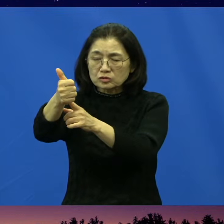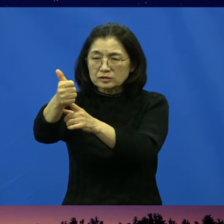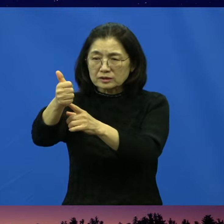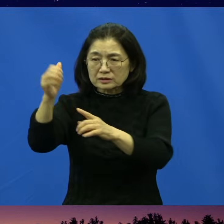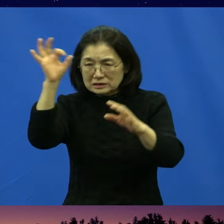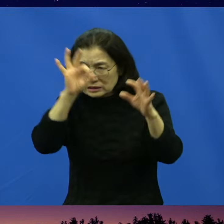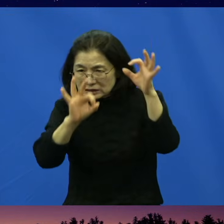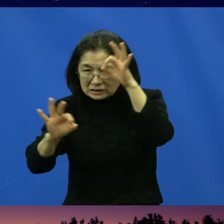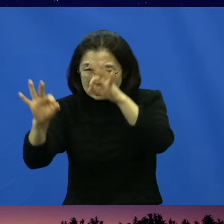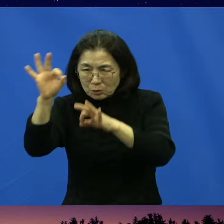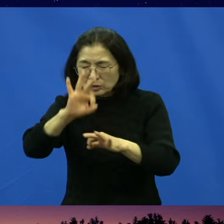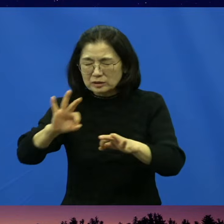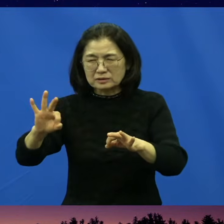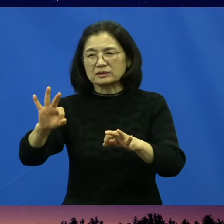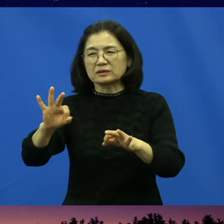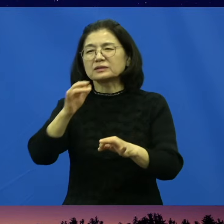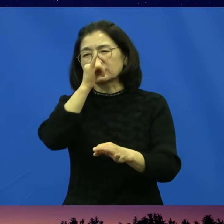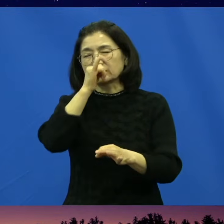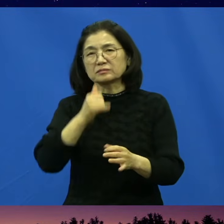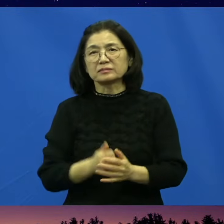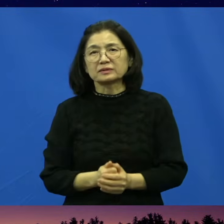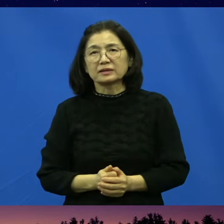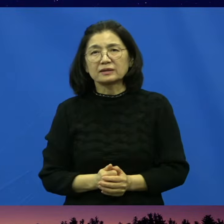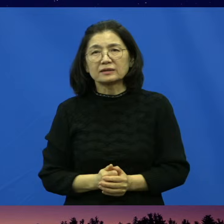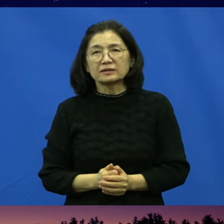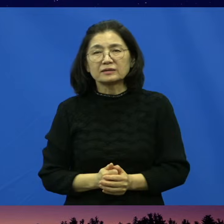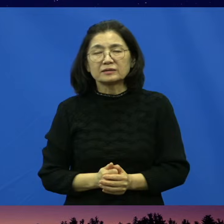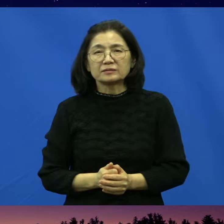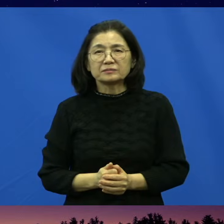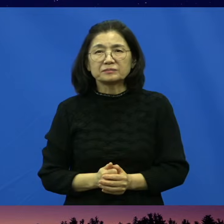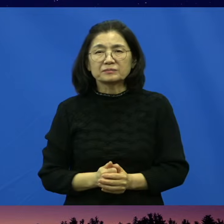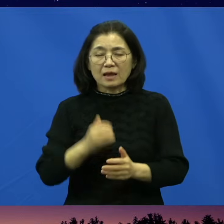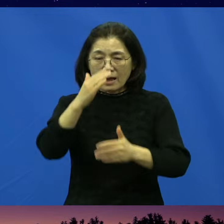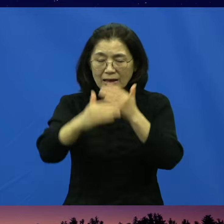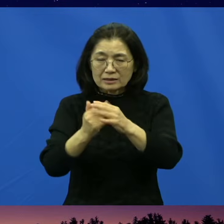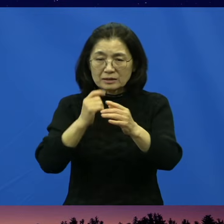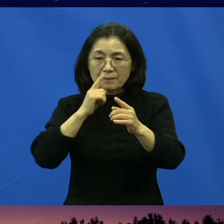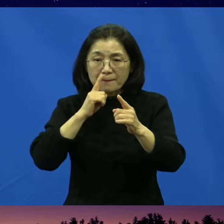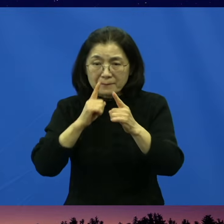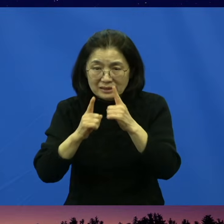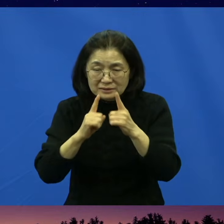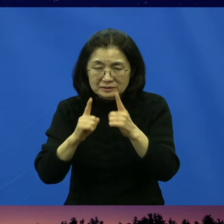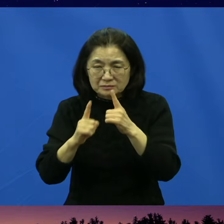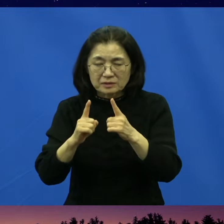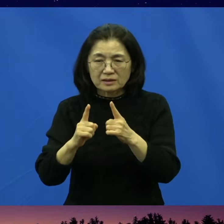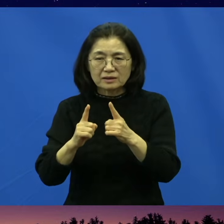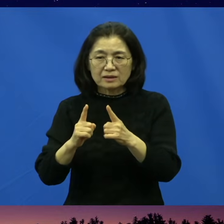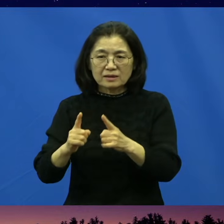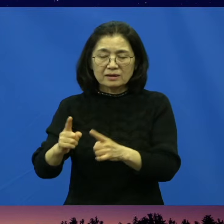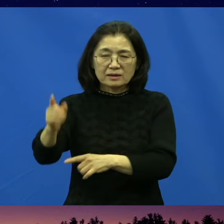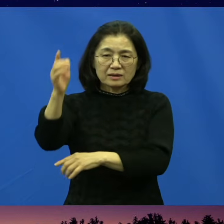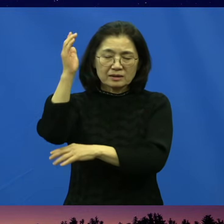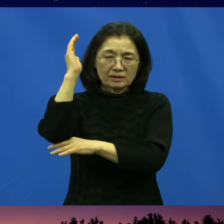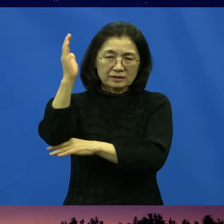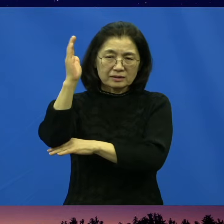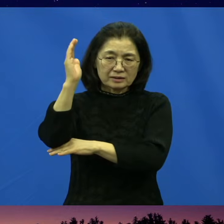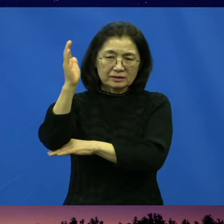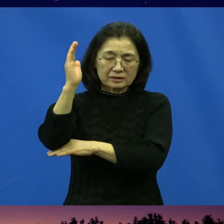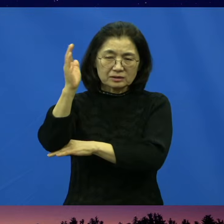사랑하는 여러분, 말씀이 말씀으로 들려지기 위해서는 내 기대와 욕망에서 벗어나야